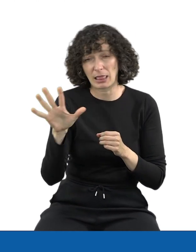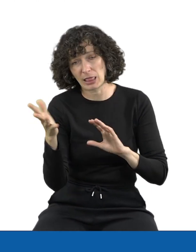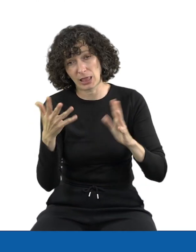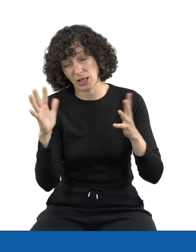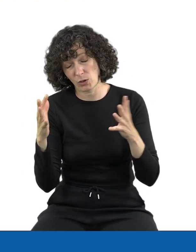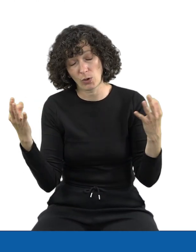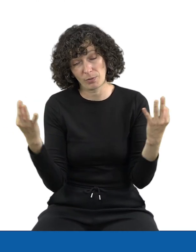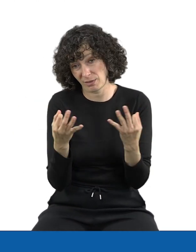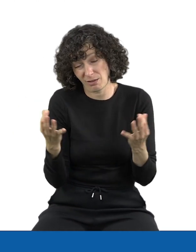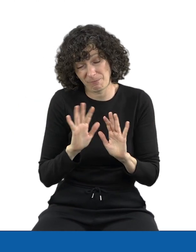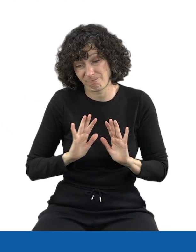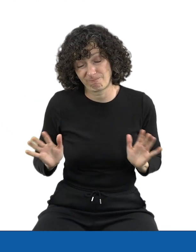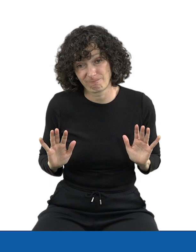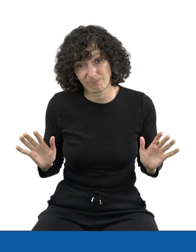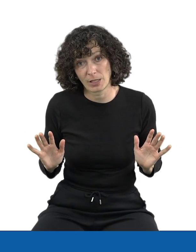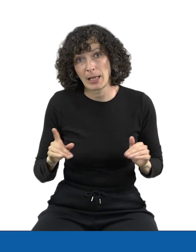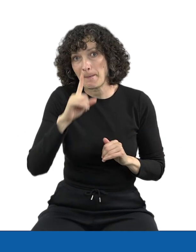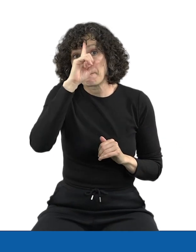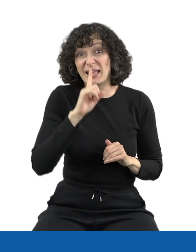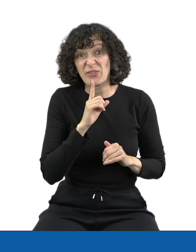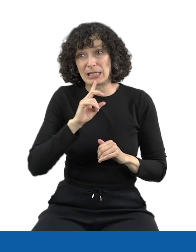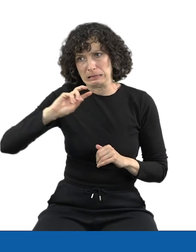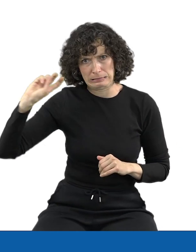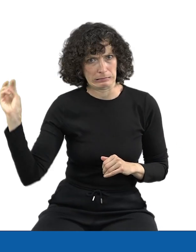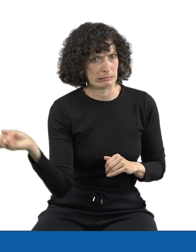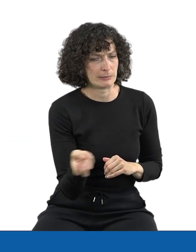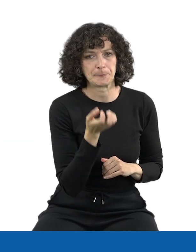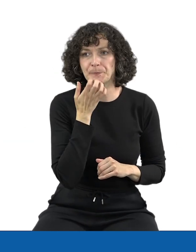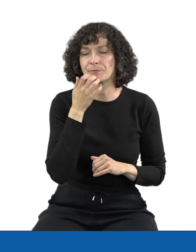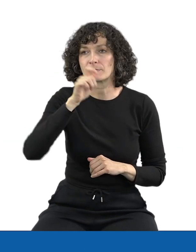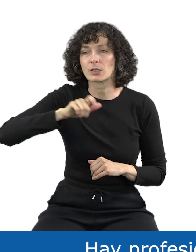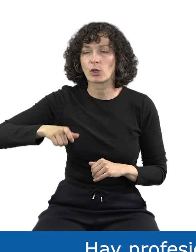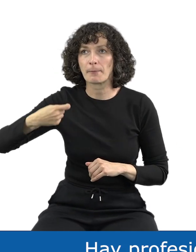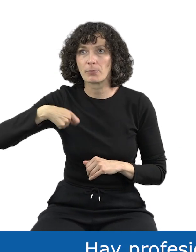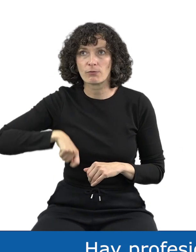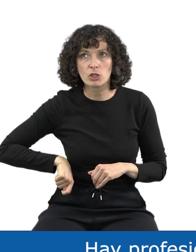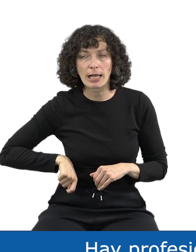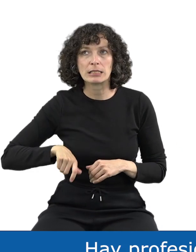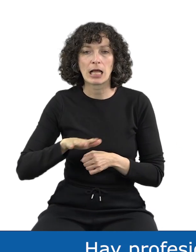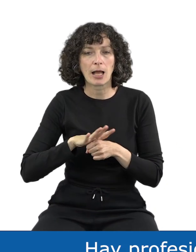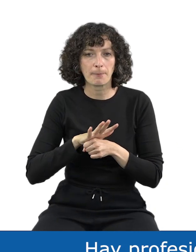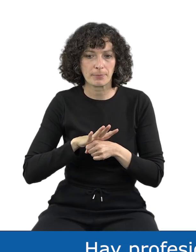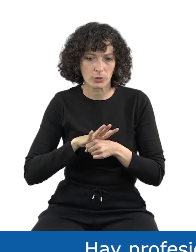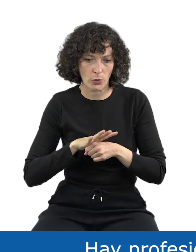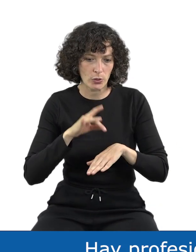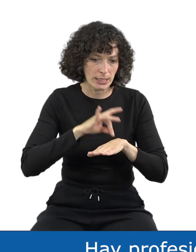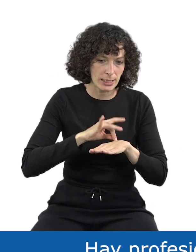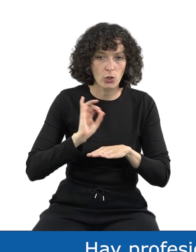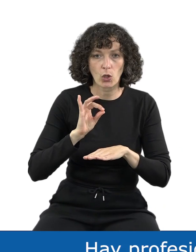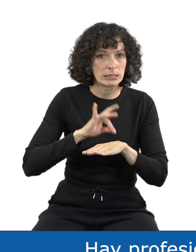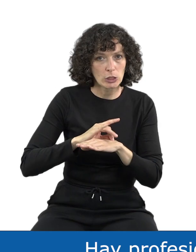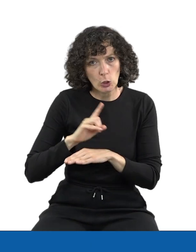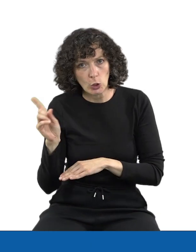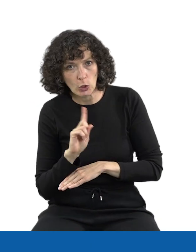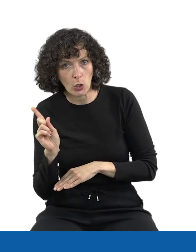unos 25 alumnos y el perfil es muy variado. Hay profesionales tanto de sanitarios como